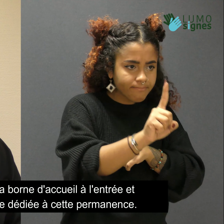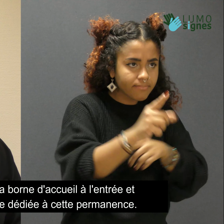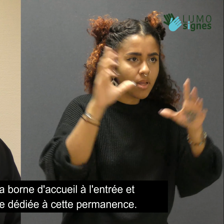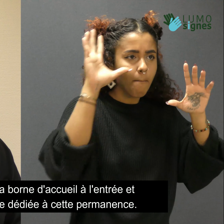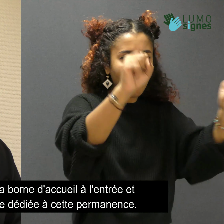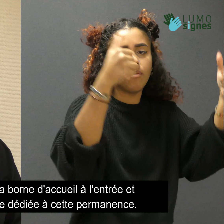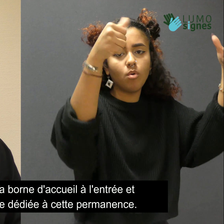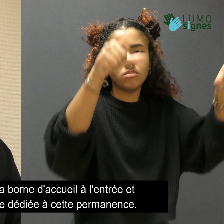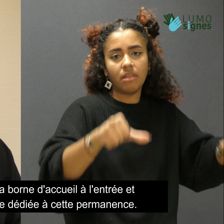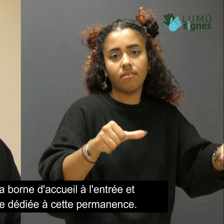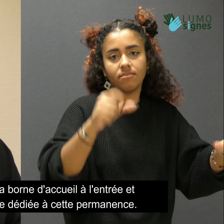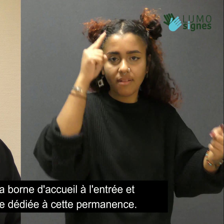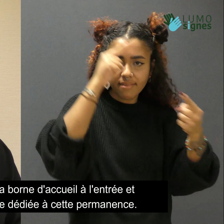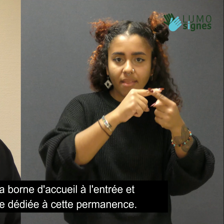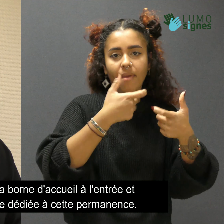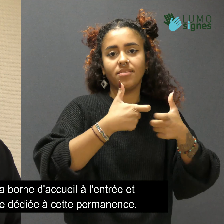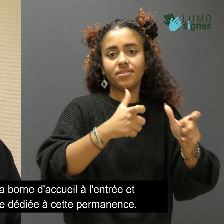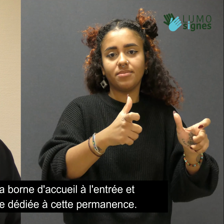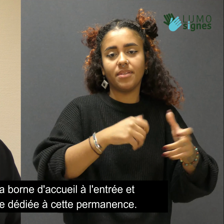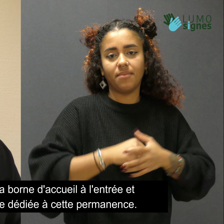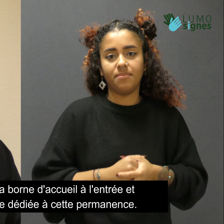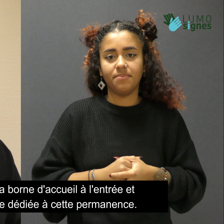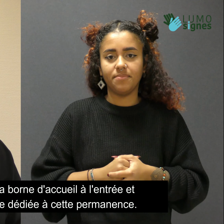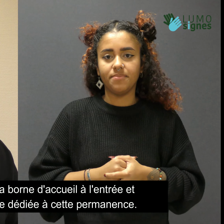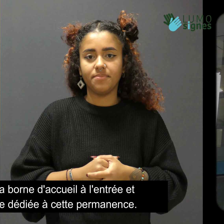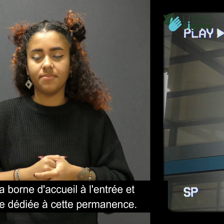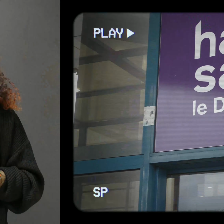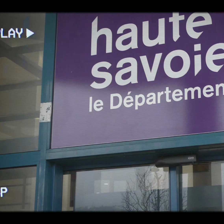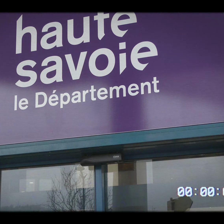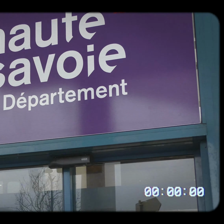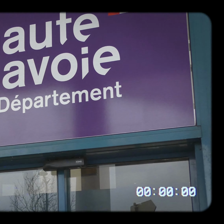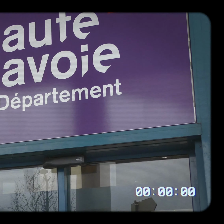et repérez la fiche dédiée à cette permanence.